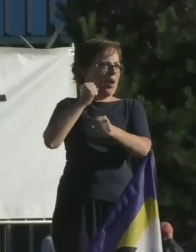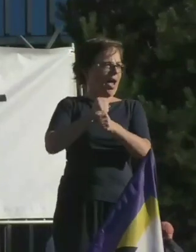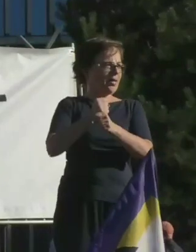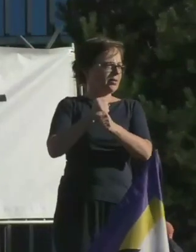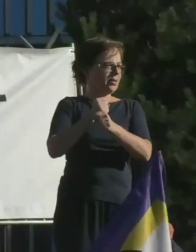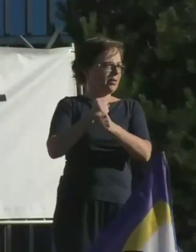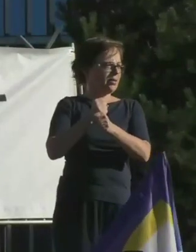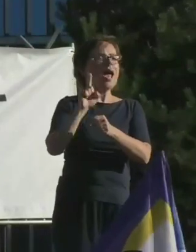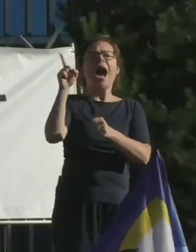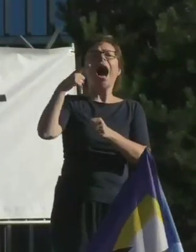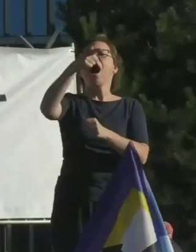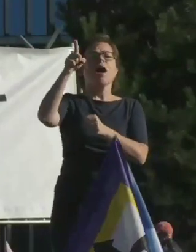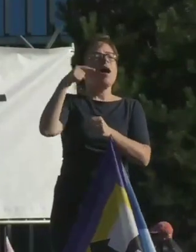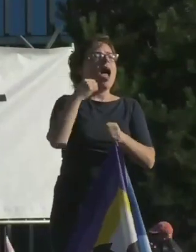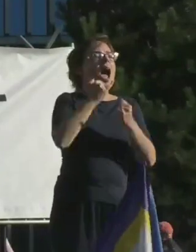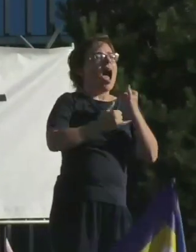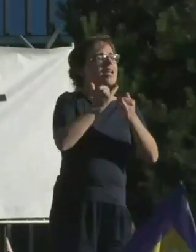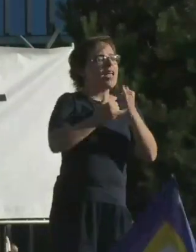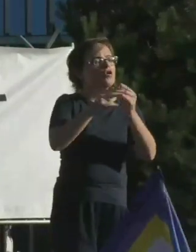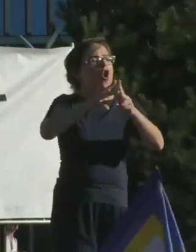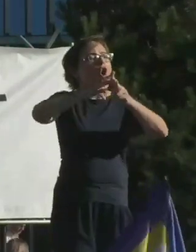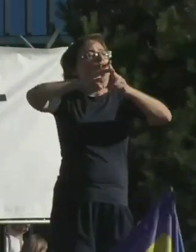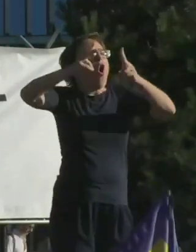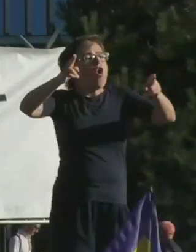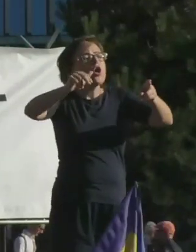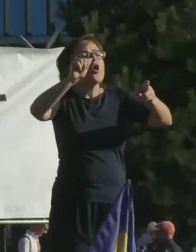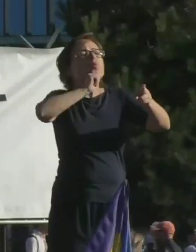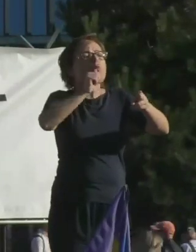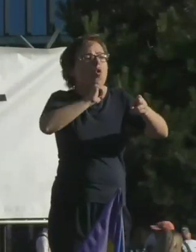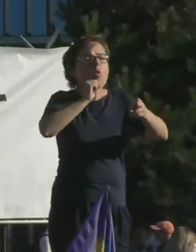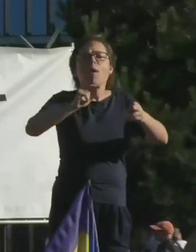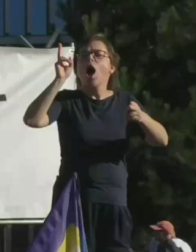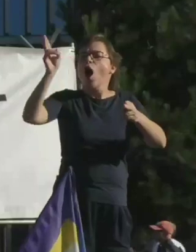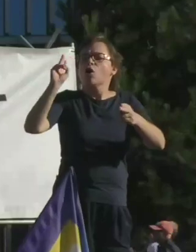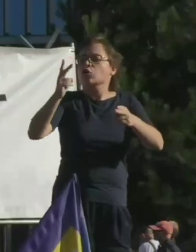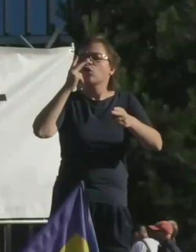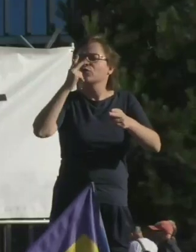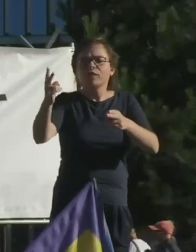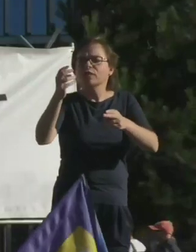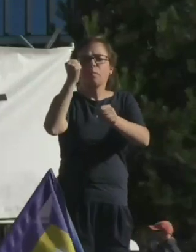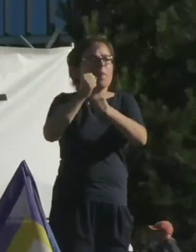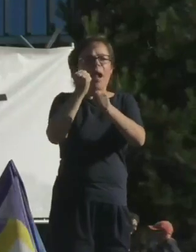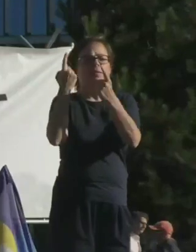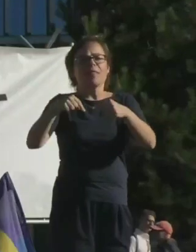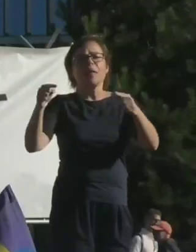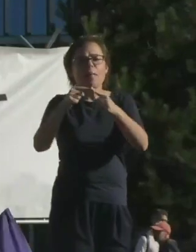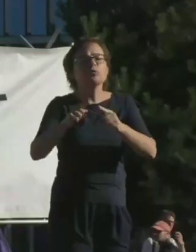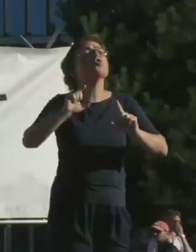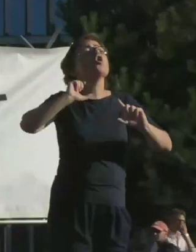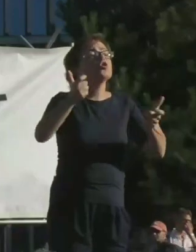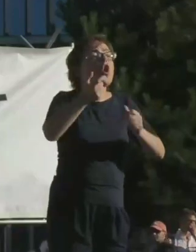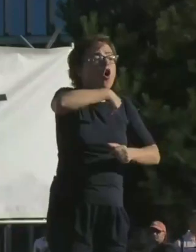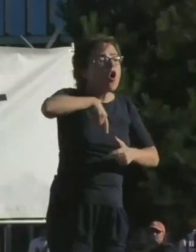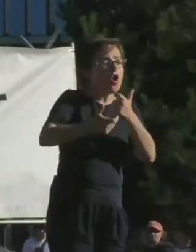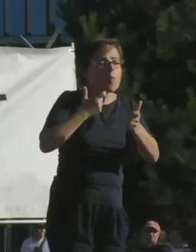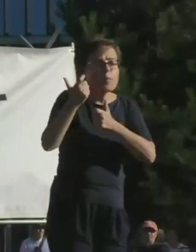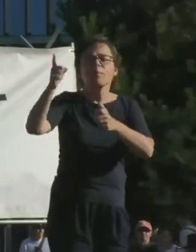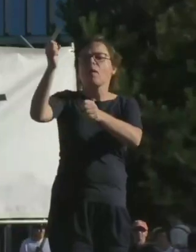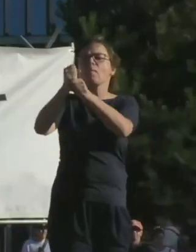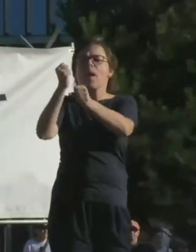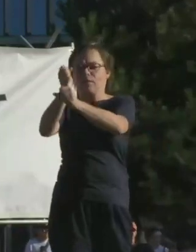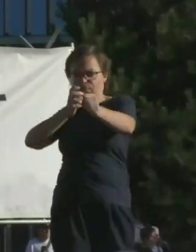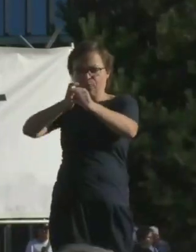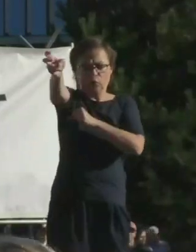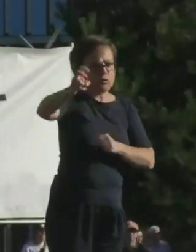co pracodawca robi, jak po okresie próbnym ktoś się nie nadaje do tej roboty? Zwalnia go!